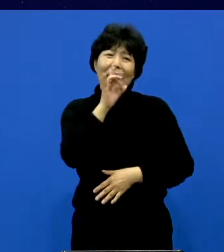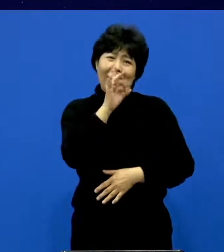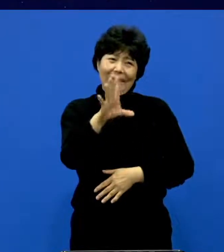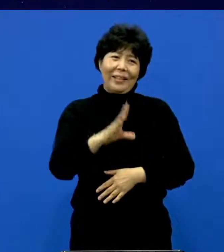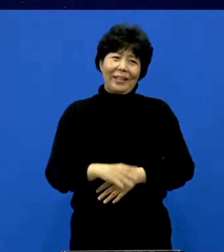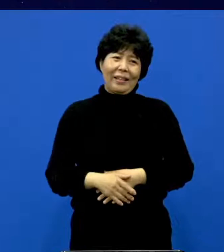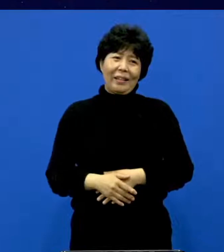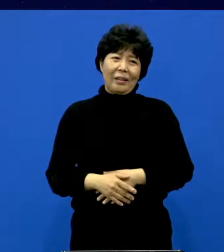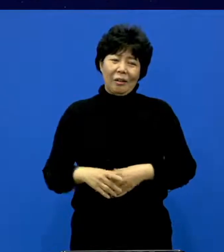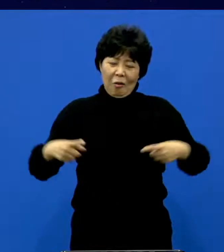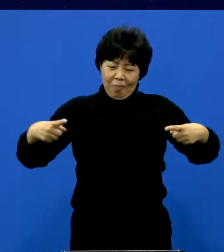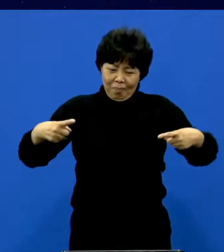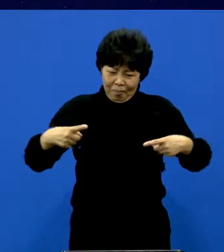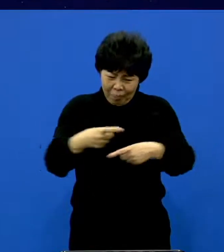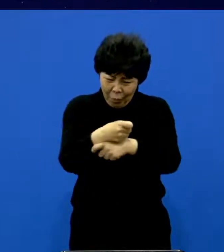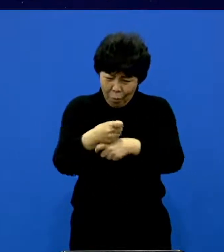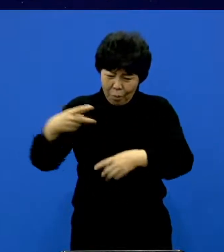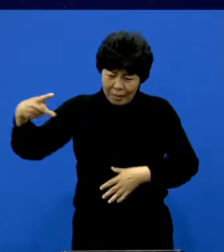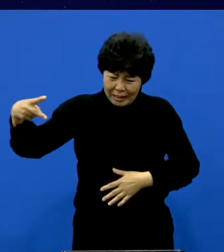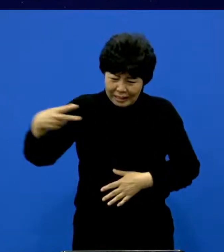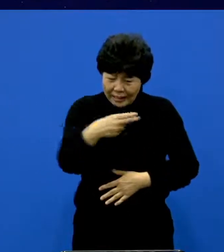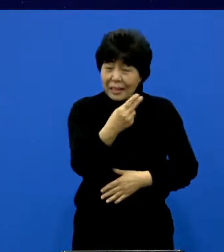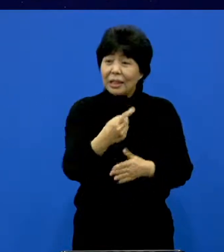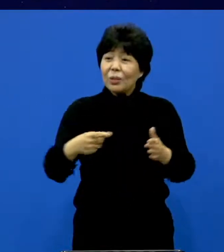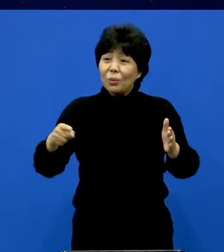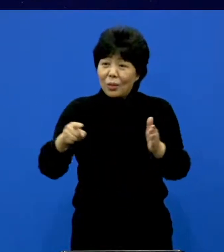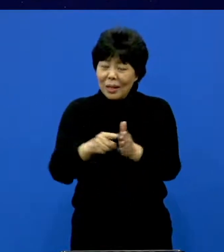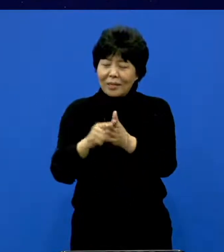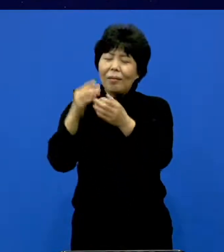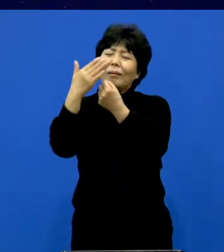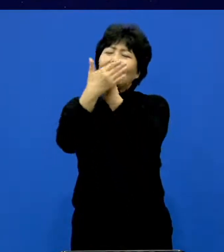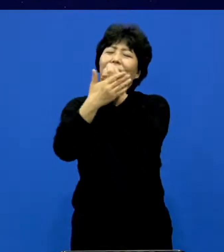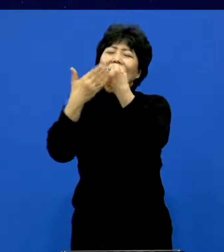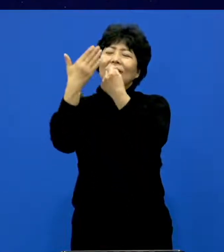보복의 원리를 깨는 힘은 은혜의 힘밖에 없어요.